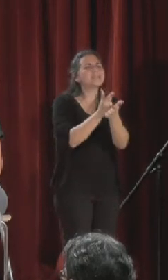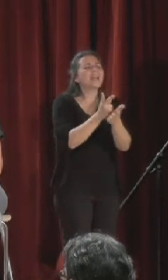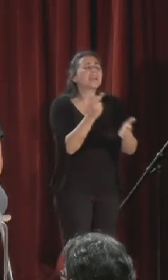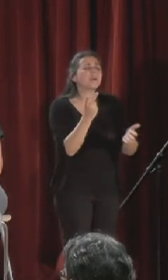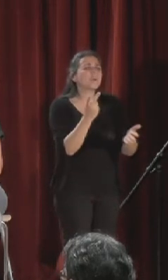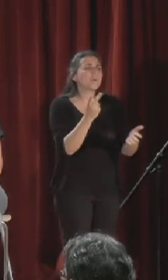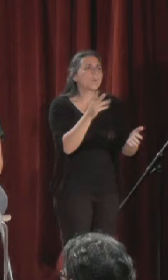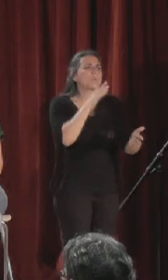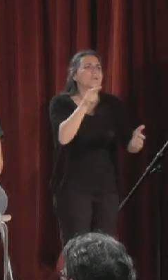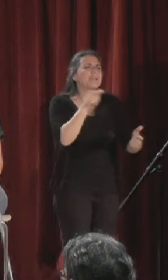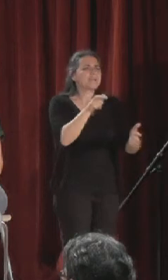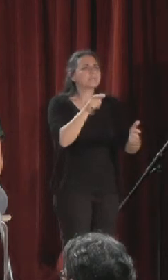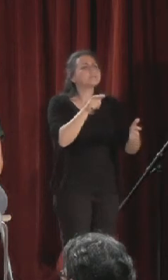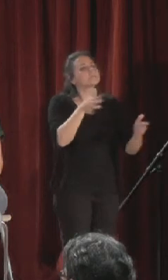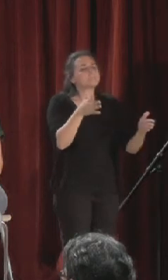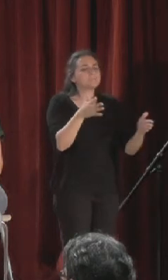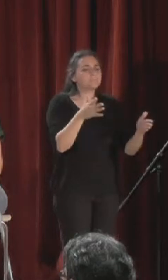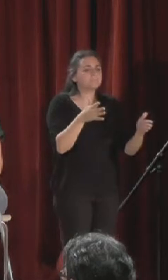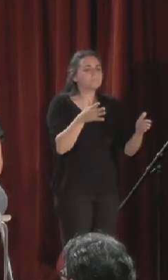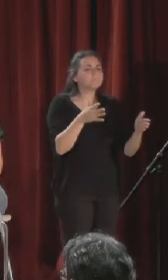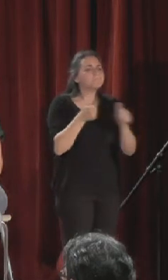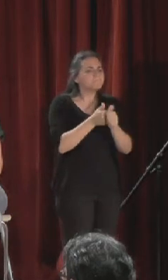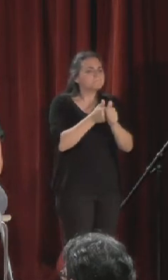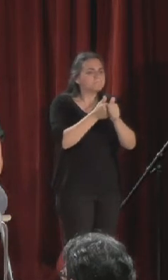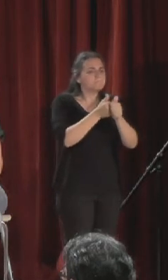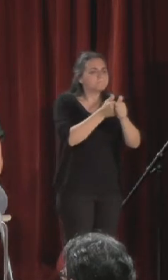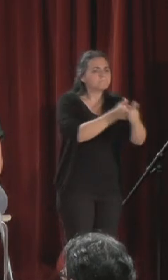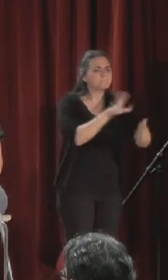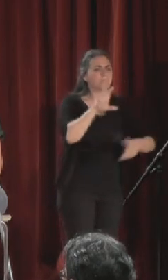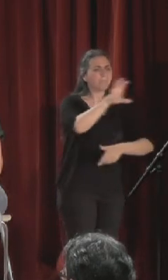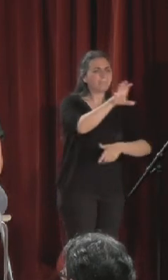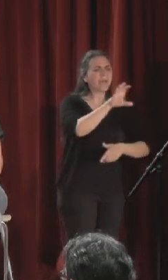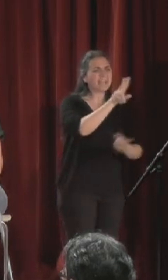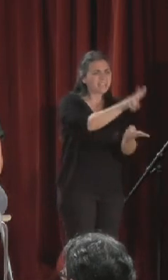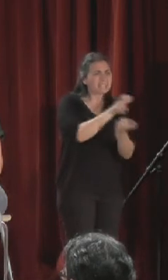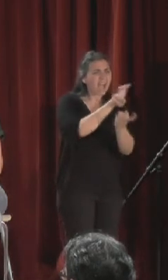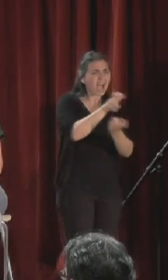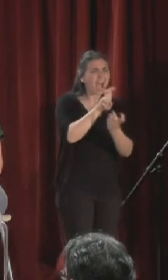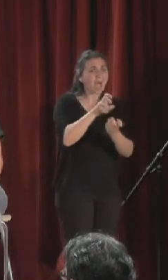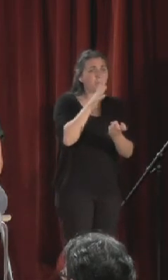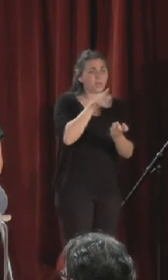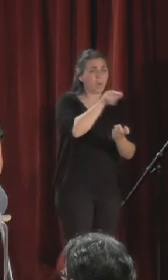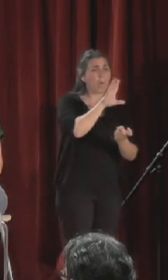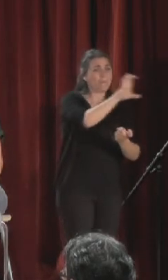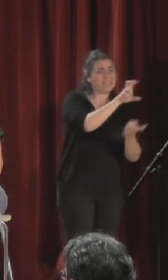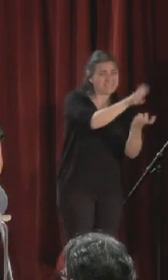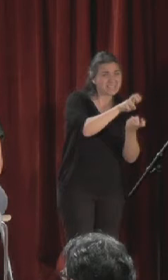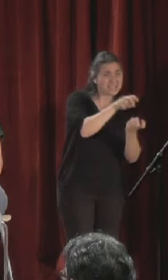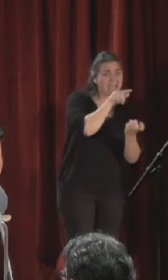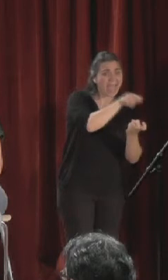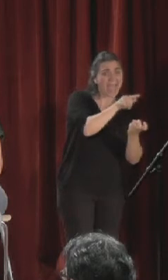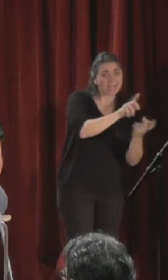os paraísos fiscais e perseguir ese diñeiro que financia as guerras.